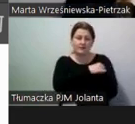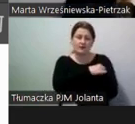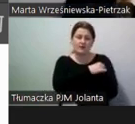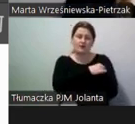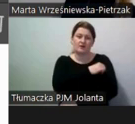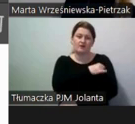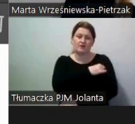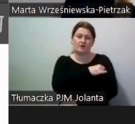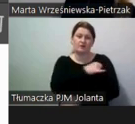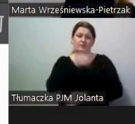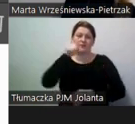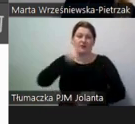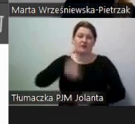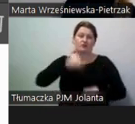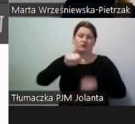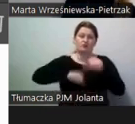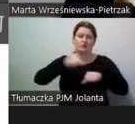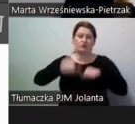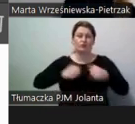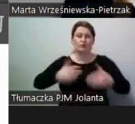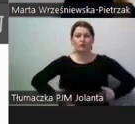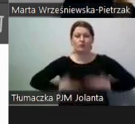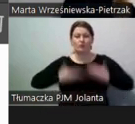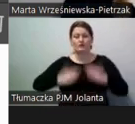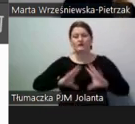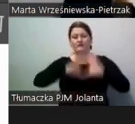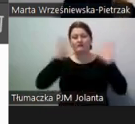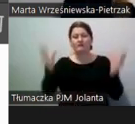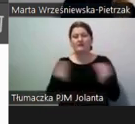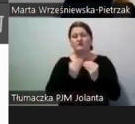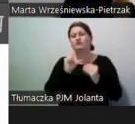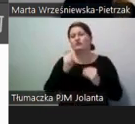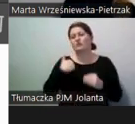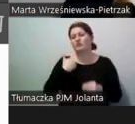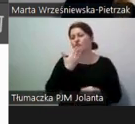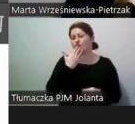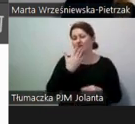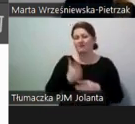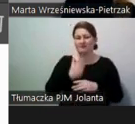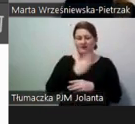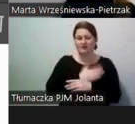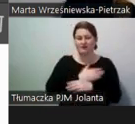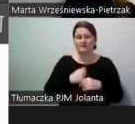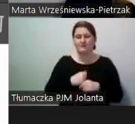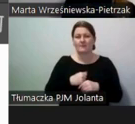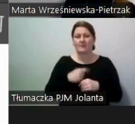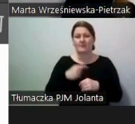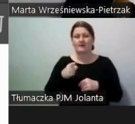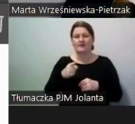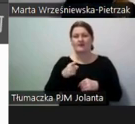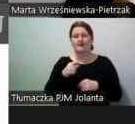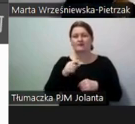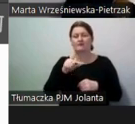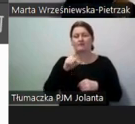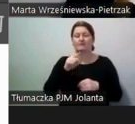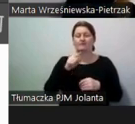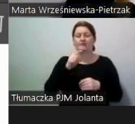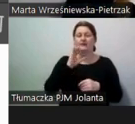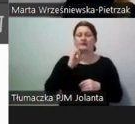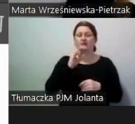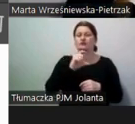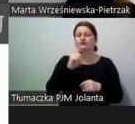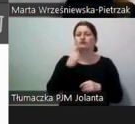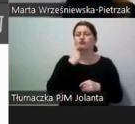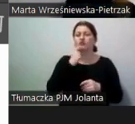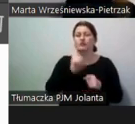osoby, miesiąc, rok urodzenia, wszystkie dane, o których mówiłam, status testu, czyli czy to jest test PJM, czy